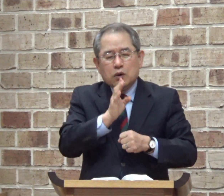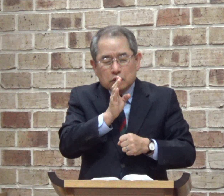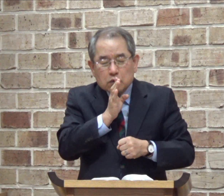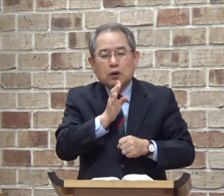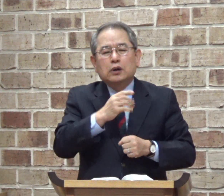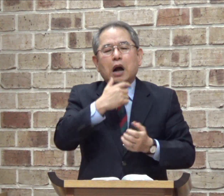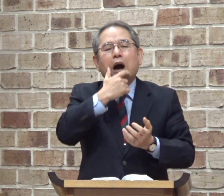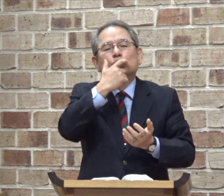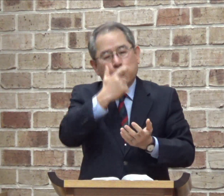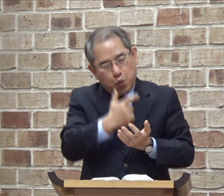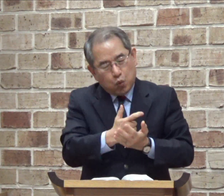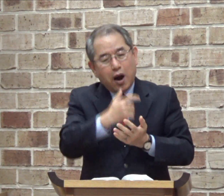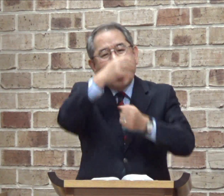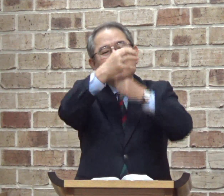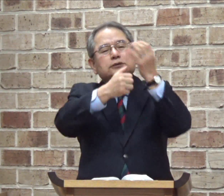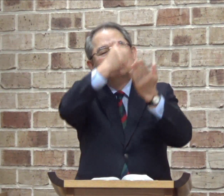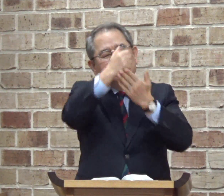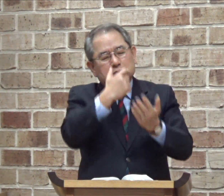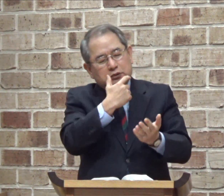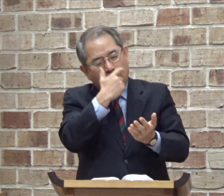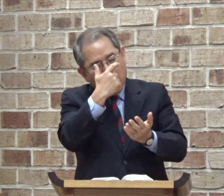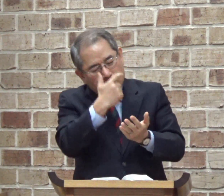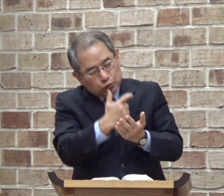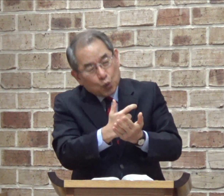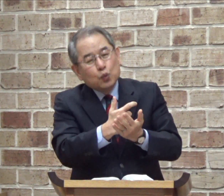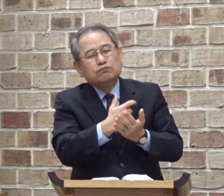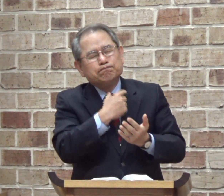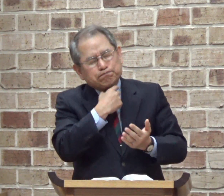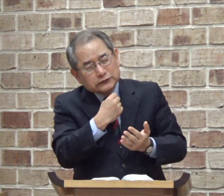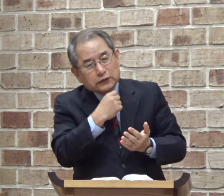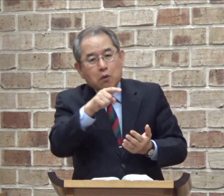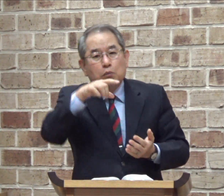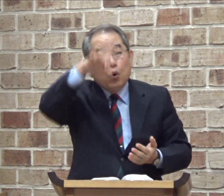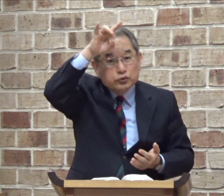우리 교회가 48주년이 되어 하나님이 정말로